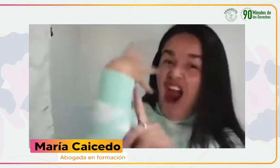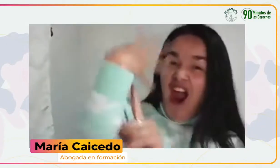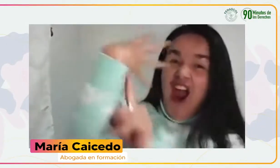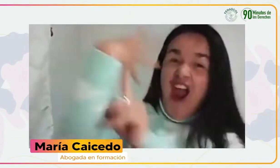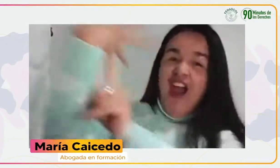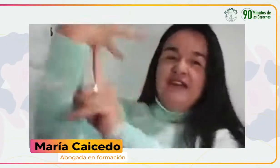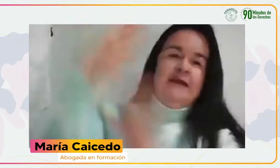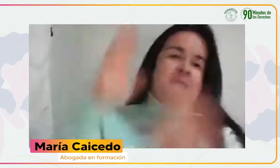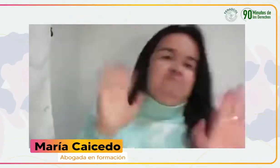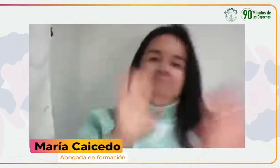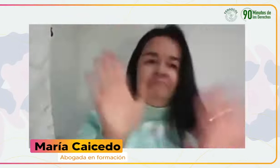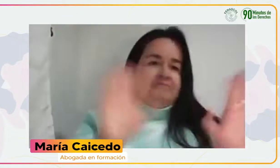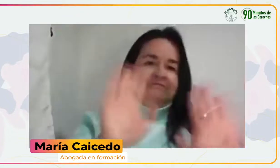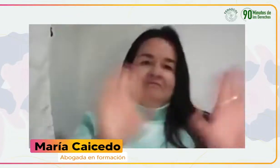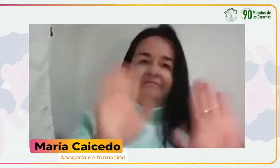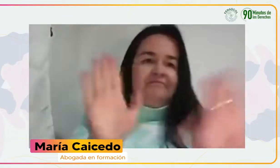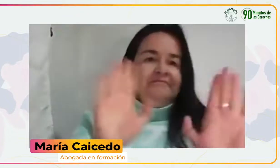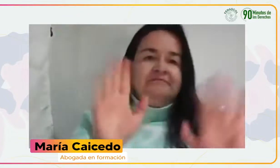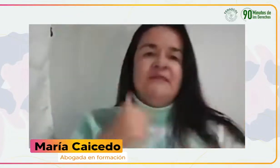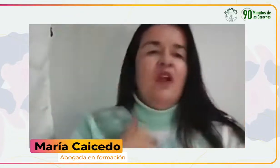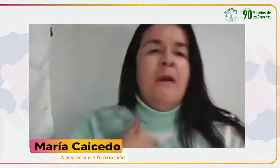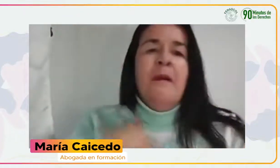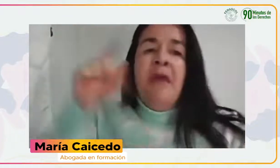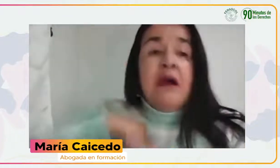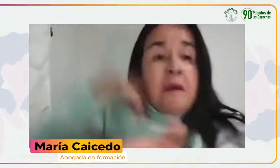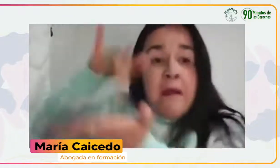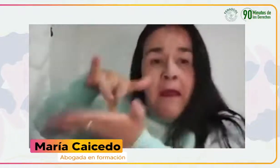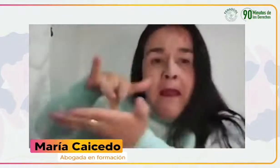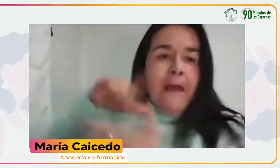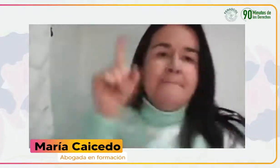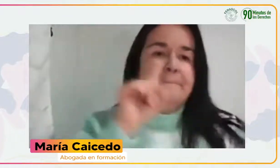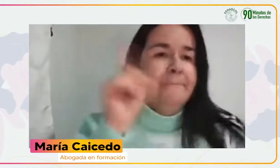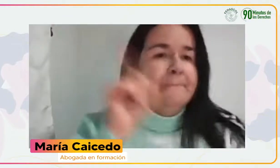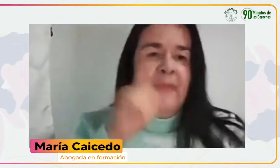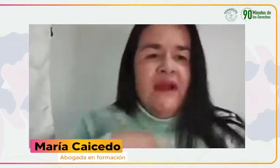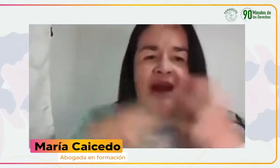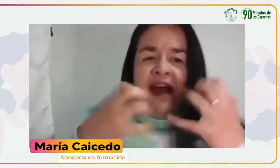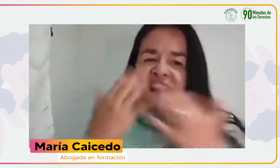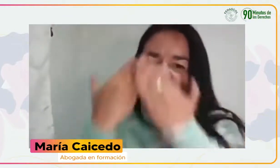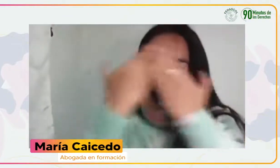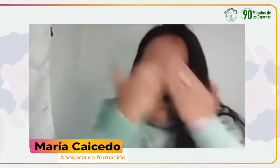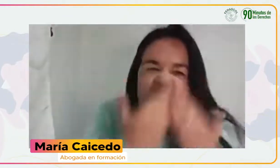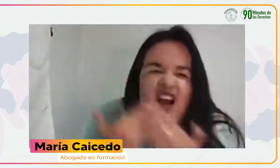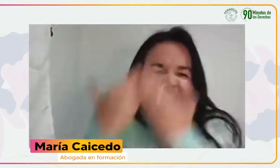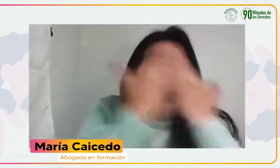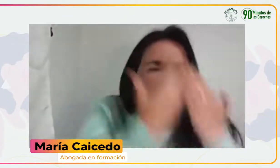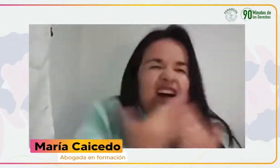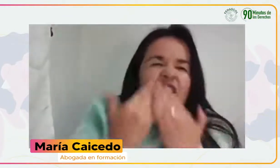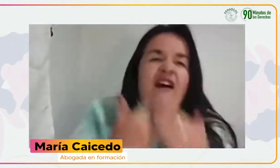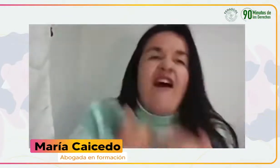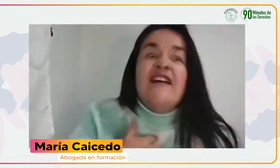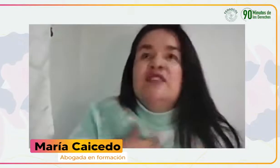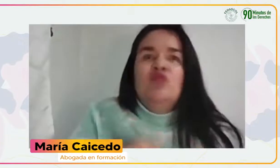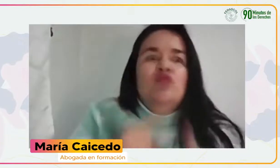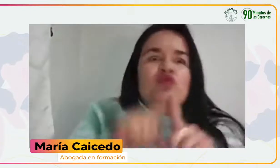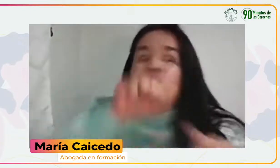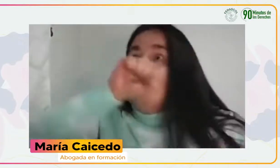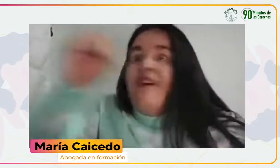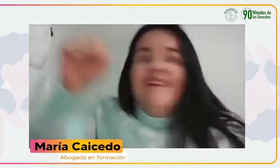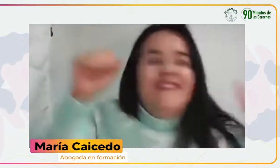caso, yo, María Cristina, yo digo, yo no marcho, yo no me movilizo, no participo en esto porque